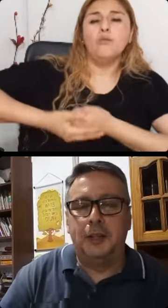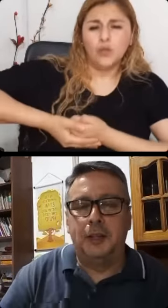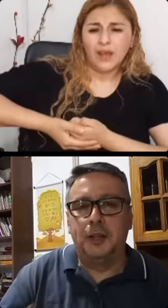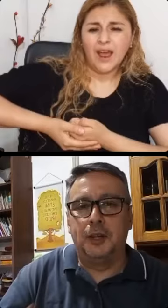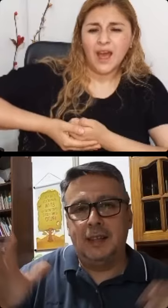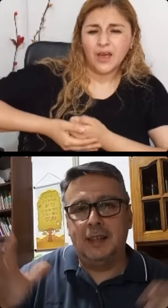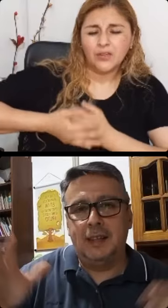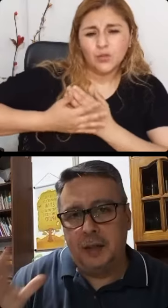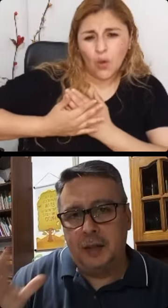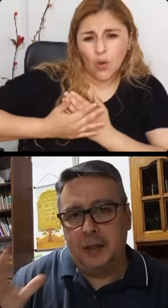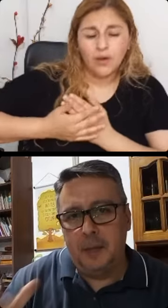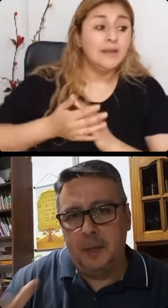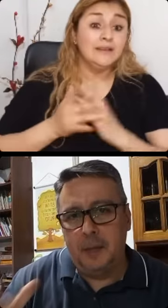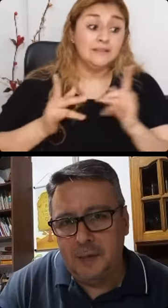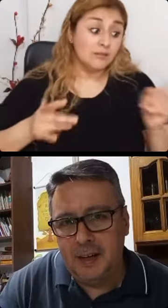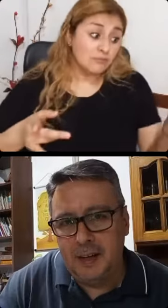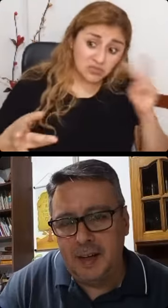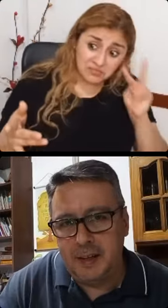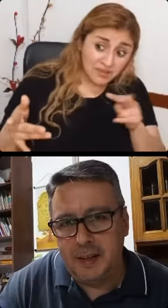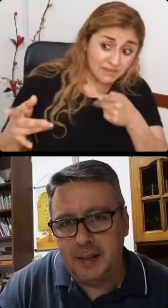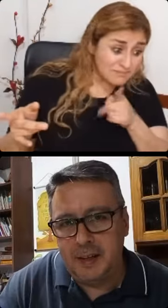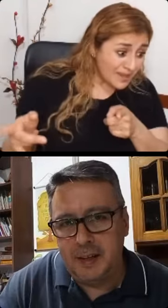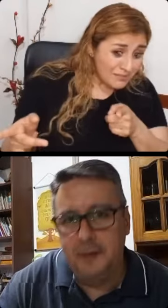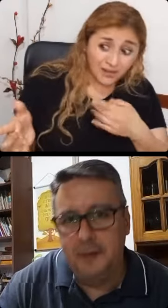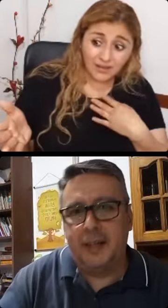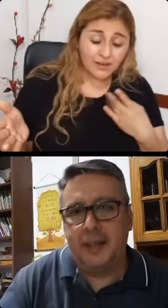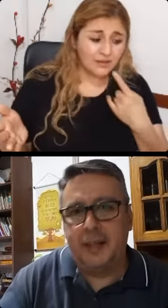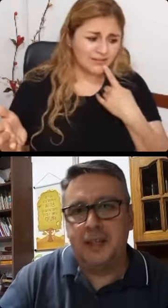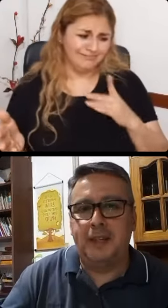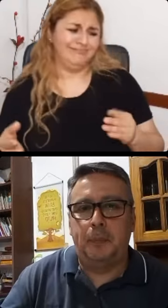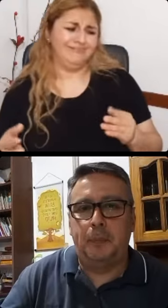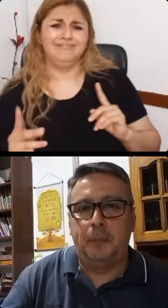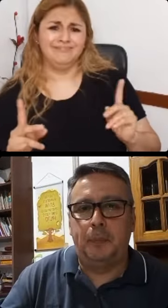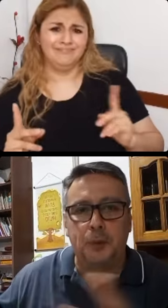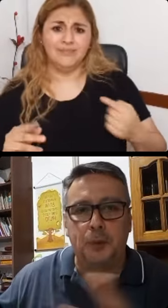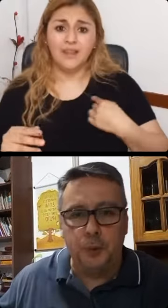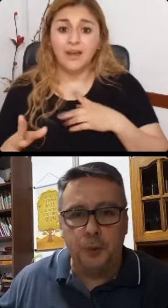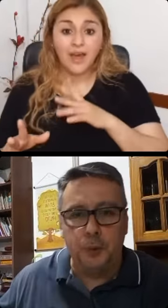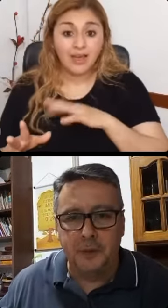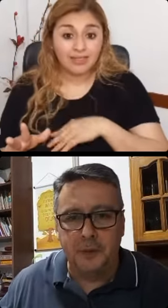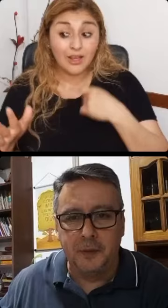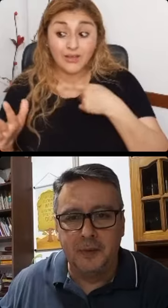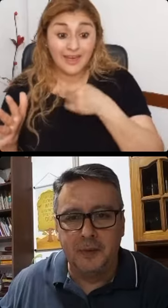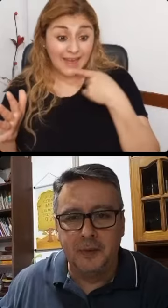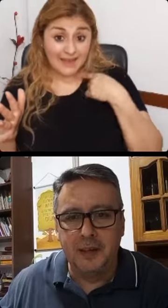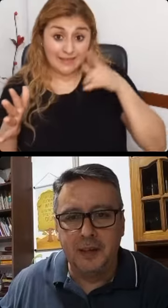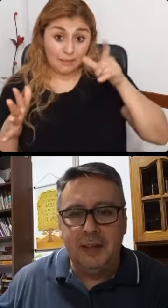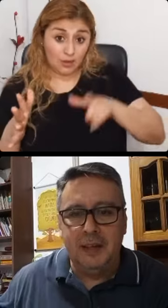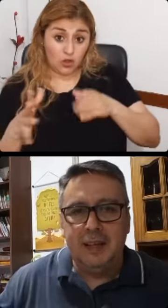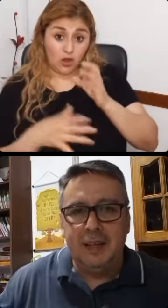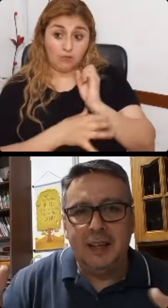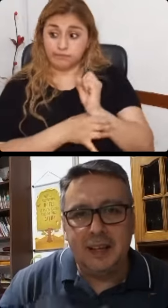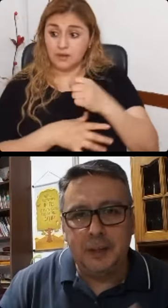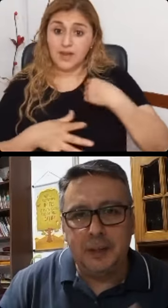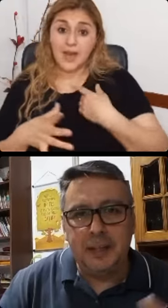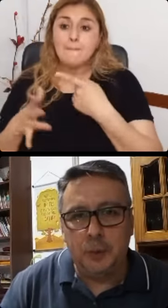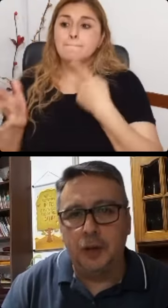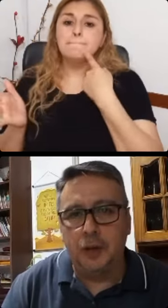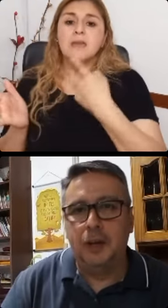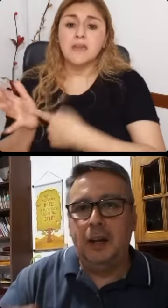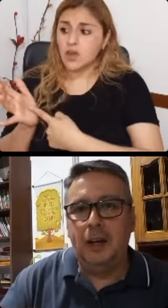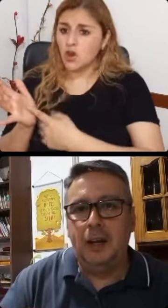entonces lo que pidió este artista fue que llevaran esa piedra a su estudio y en ese